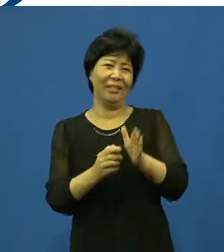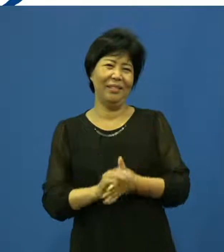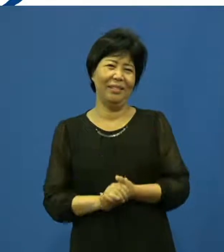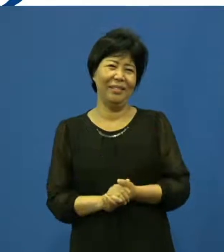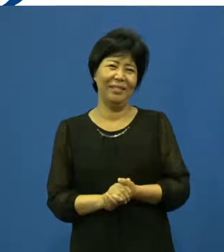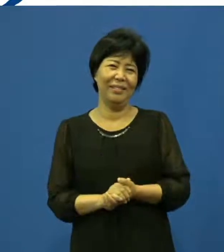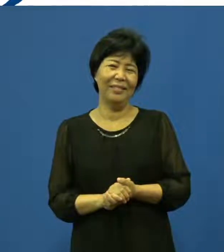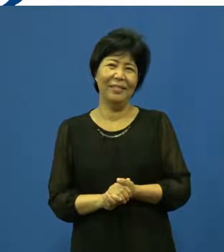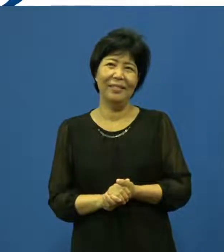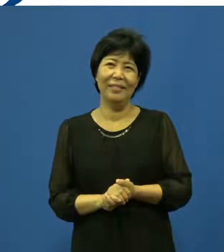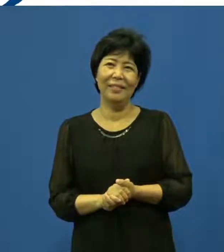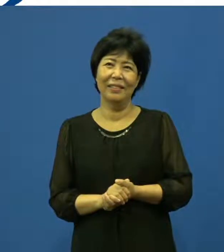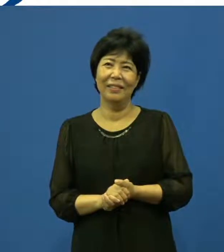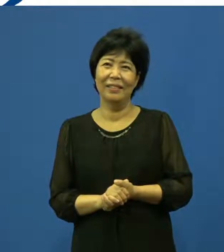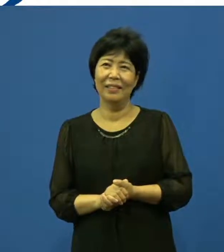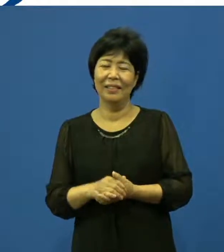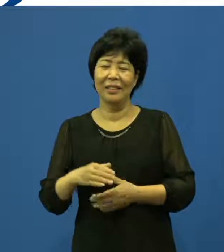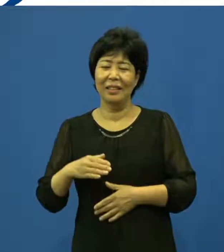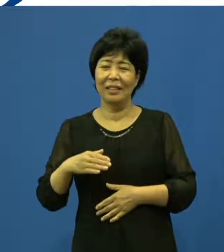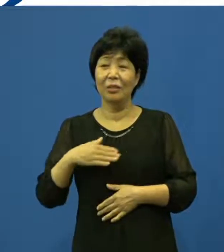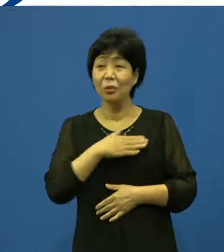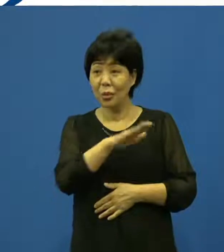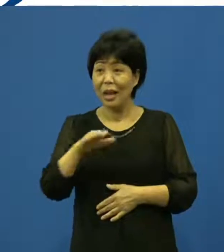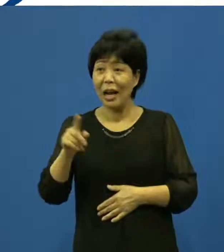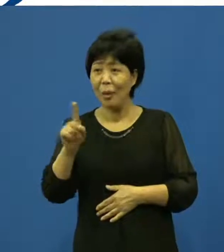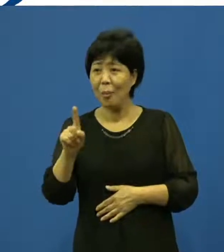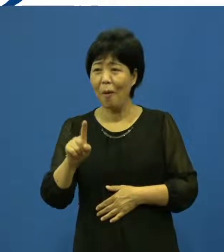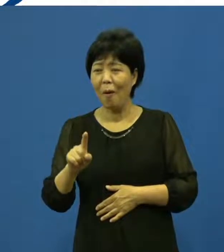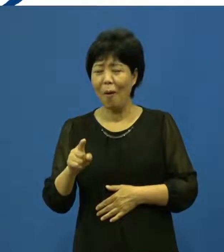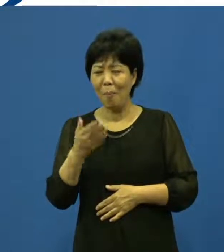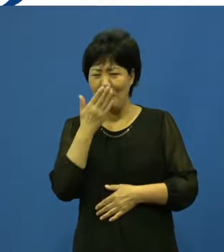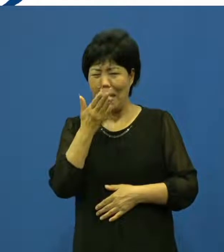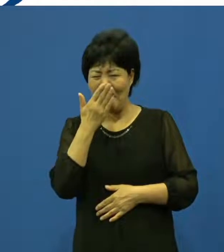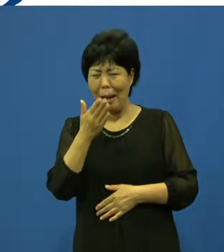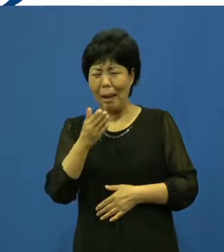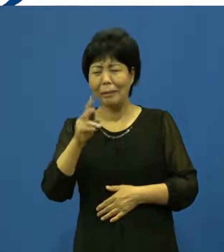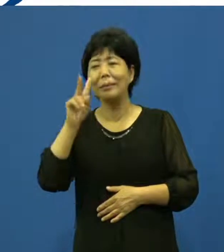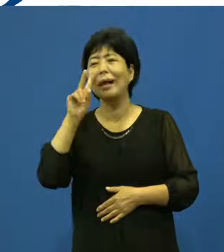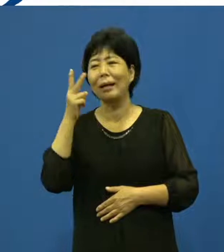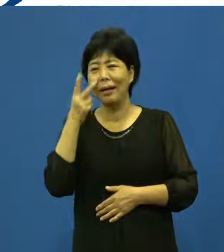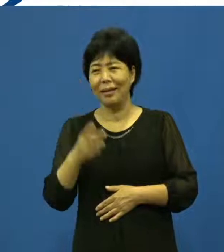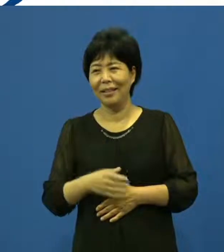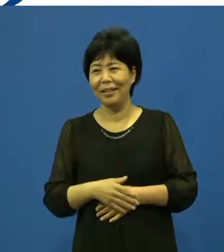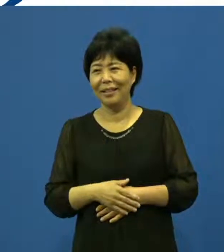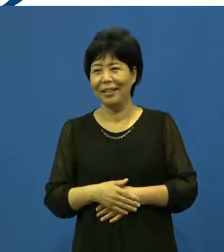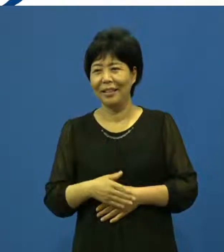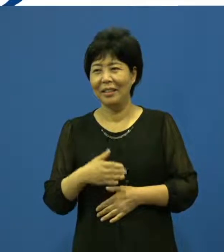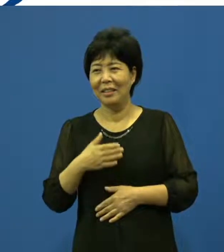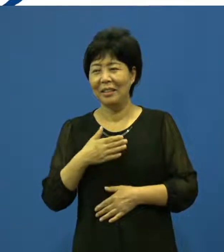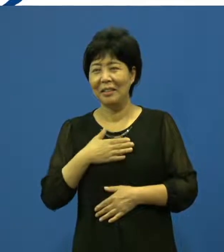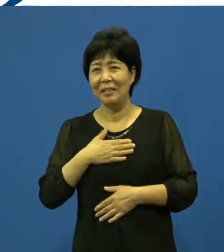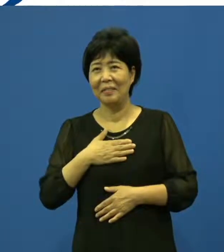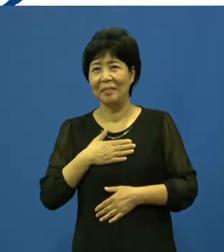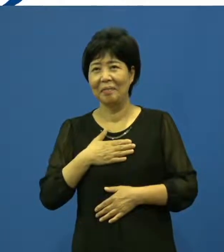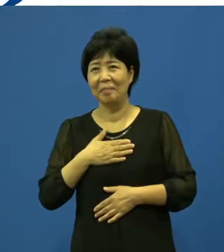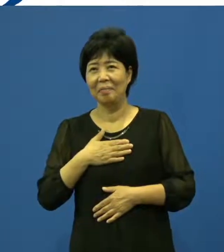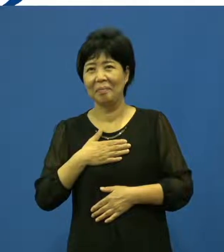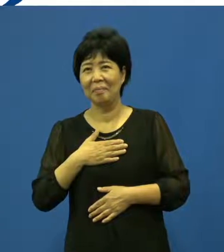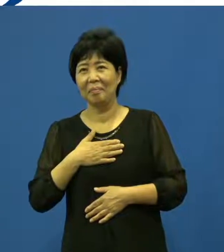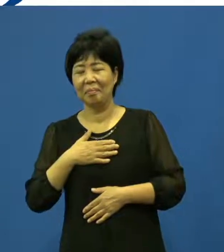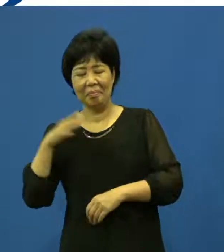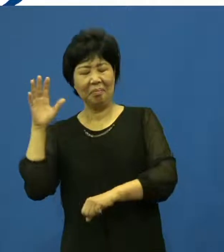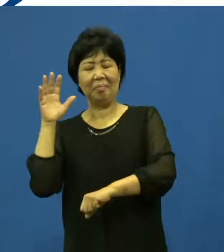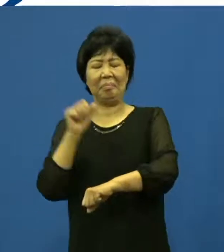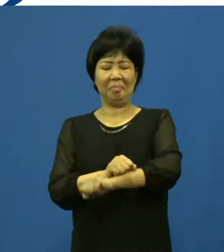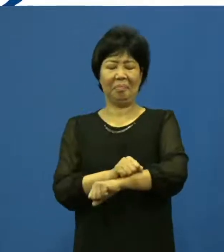것입니다. 우리가 뭔가를 할 수 있는 것처럼 착각하는 거예요. 무엇인가 내가 잘났어 할 수 있는